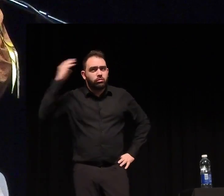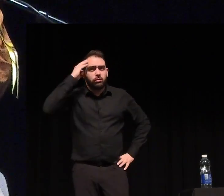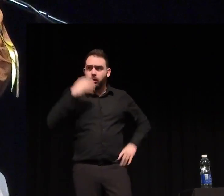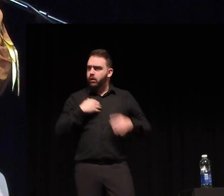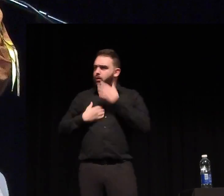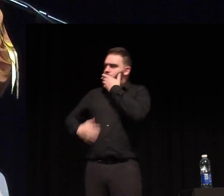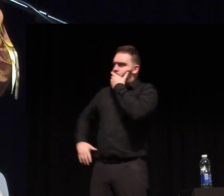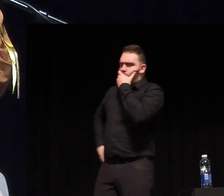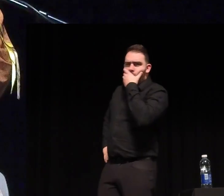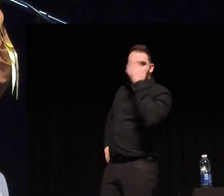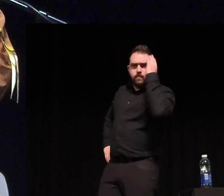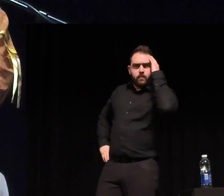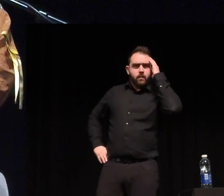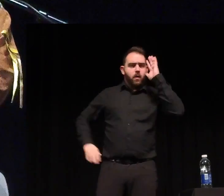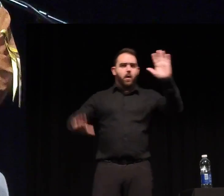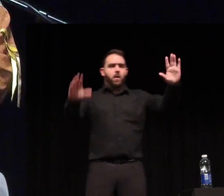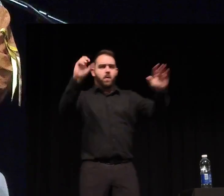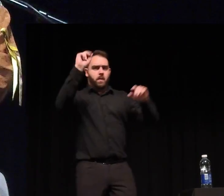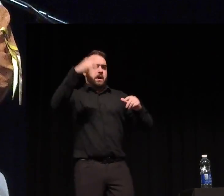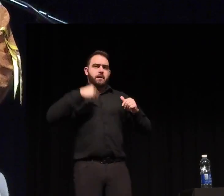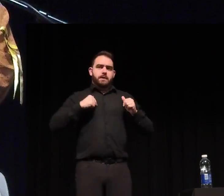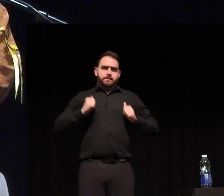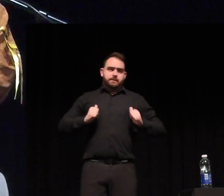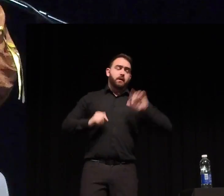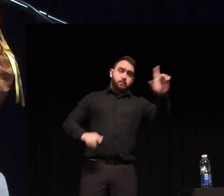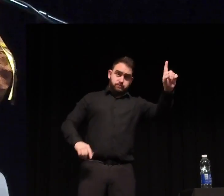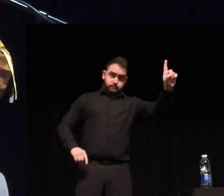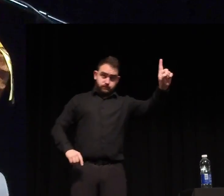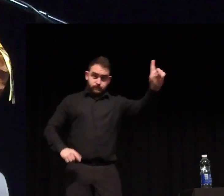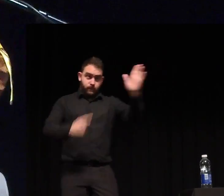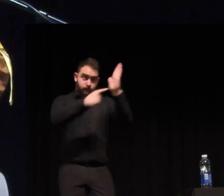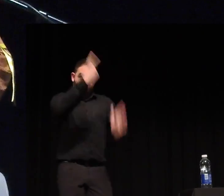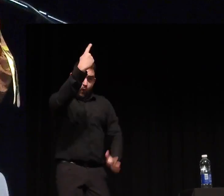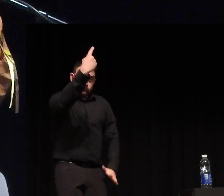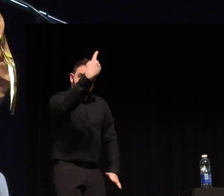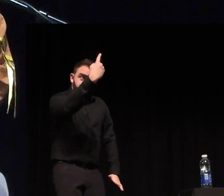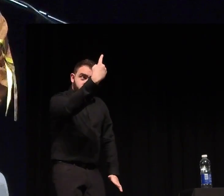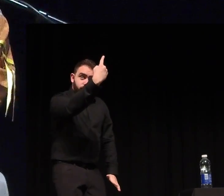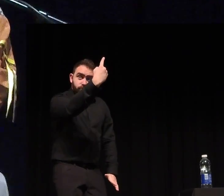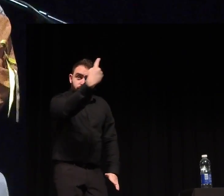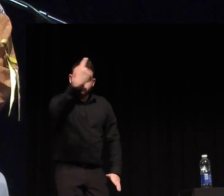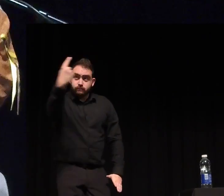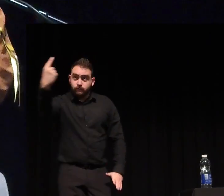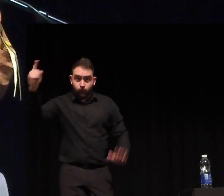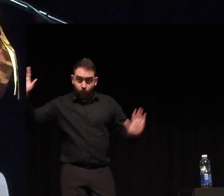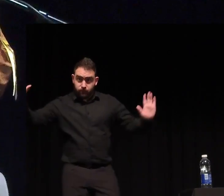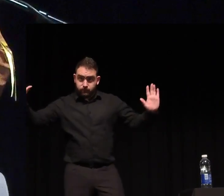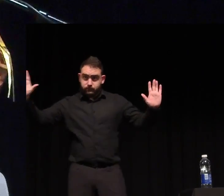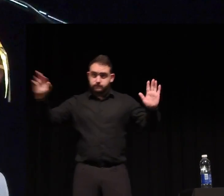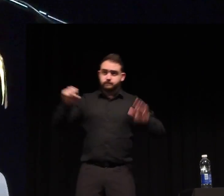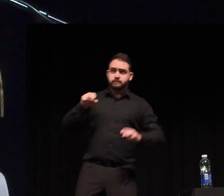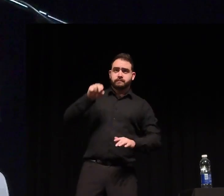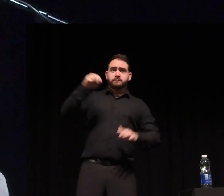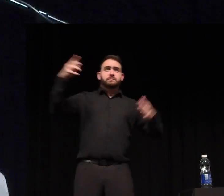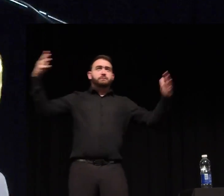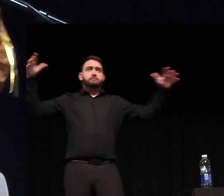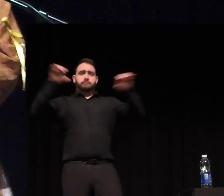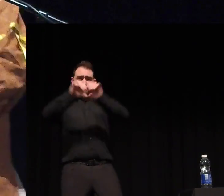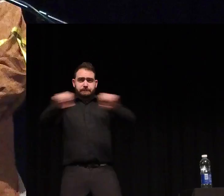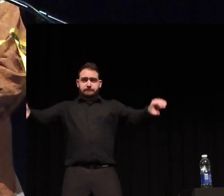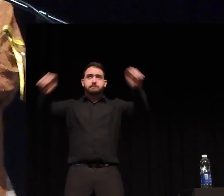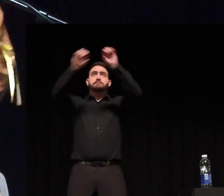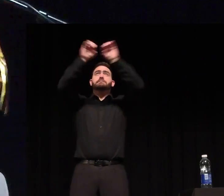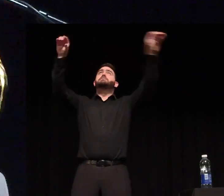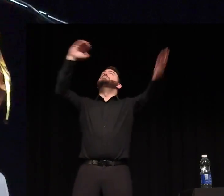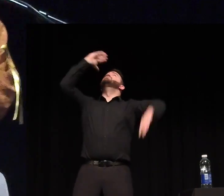D'accord. Je vais l'essayer, mais je vais l'essayer juste une fois. Il est allé derrière. Il y avait une grande échelle. Il a commencé à monter,